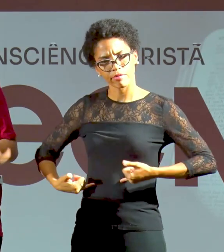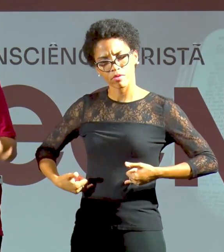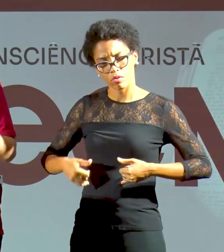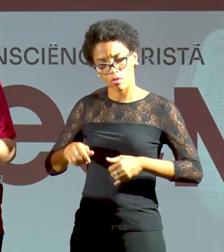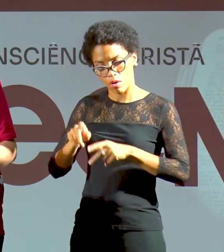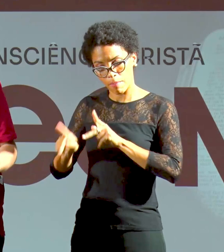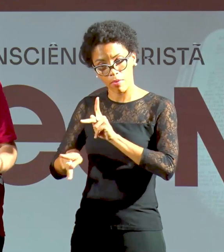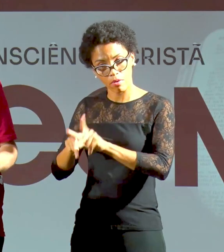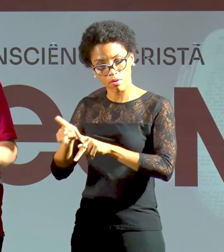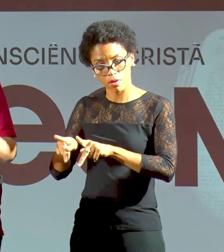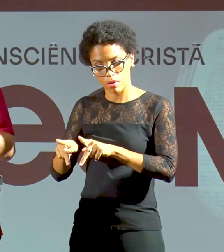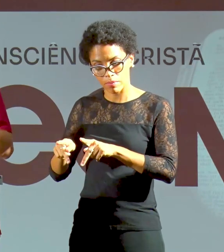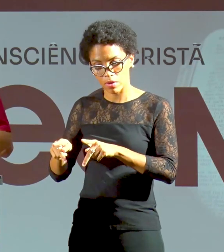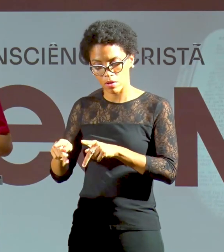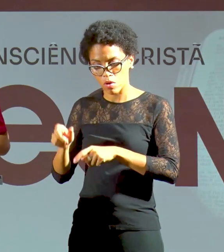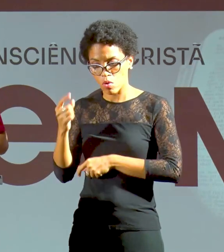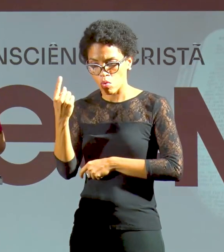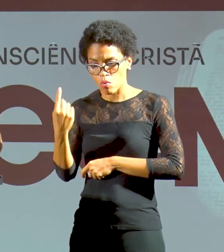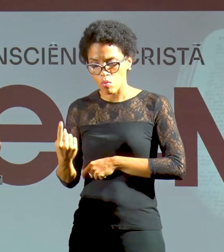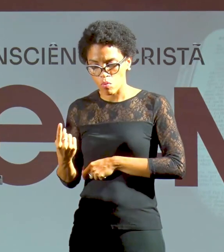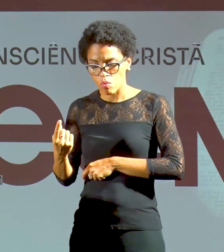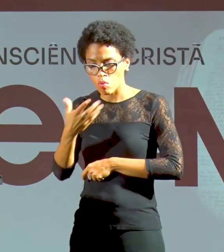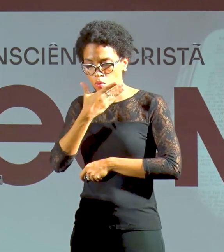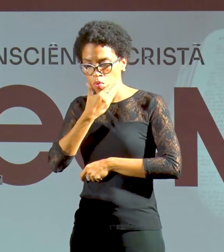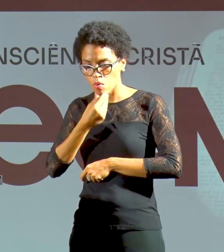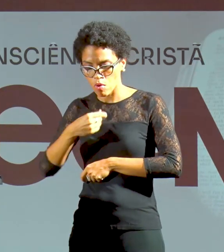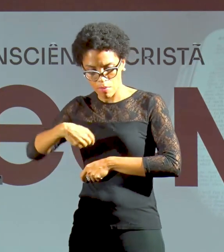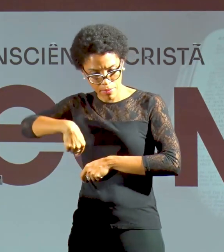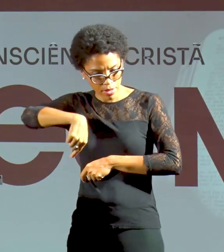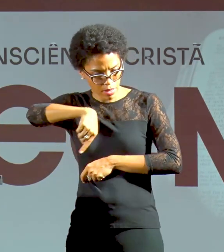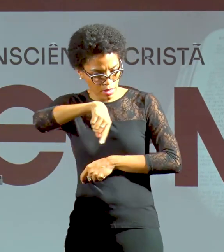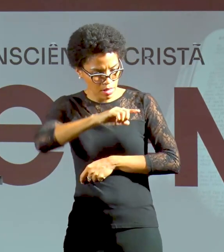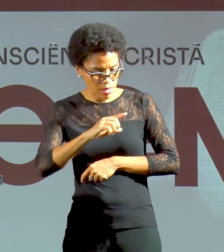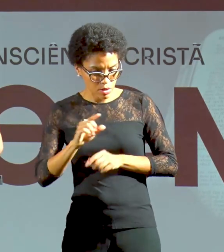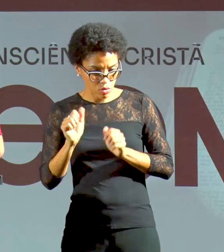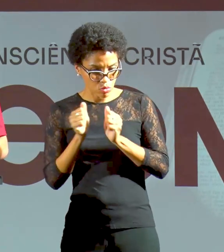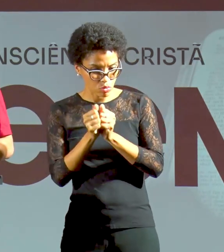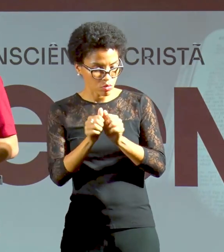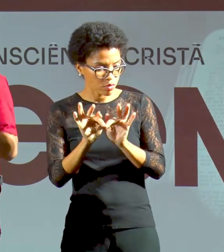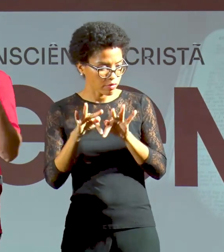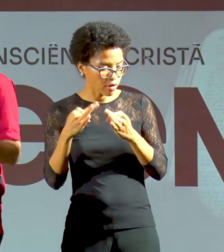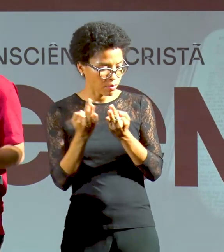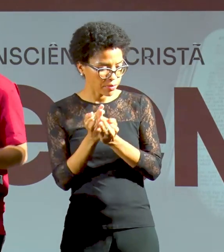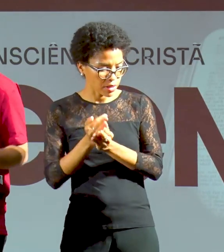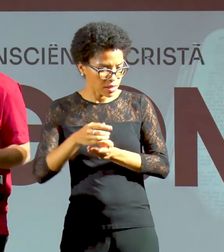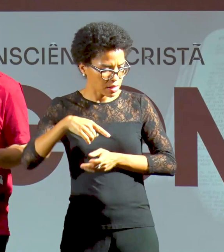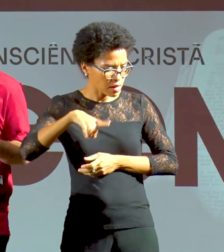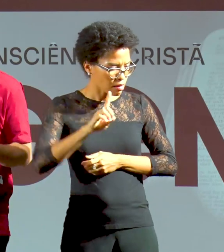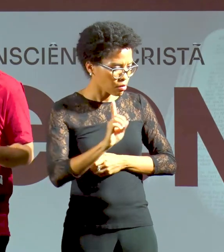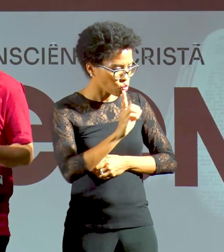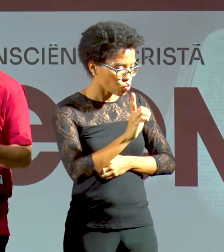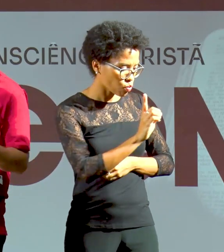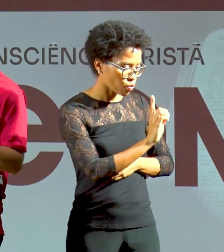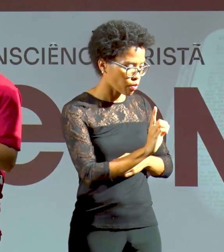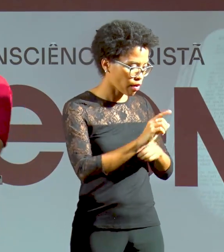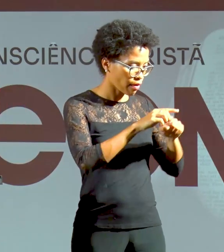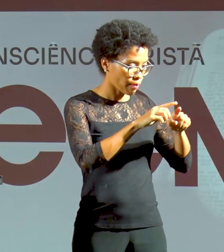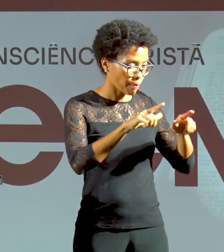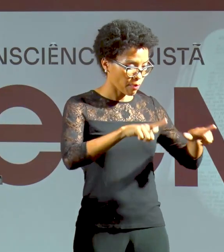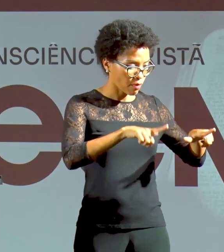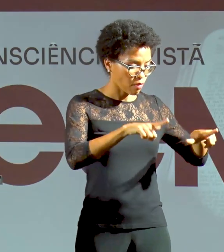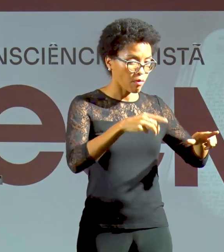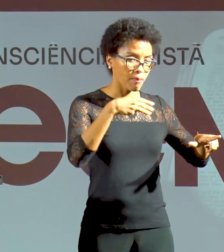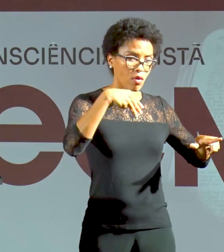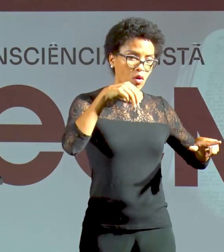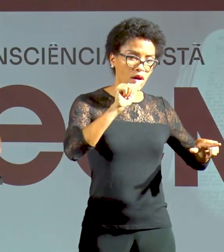na terra de Moabe com sua mulher e Seus Dois Filhos e no próximo Versículo Versículo 2 nós vamos